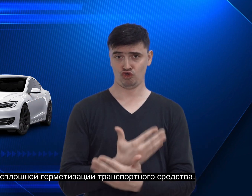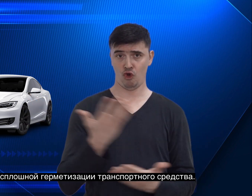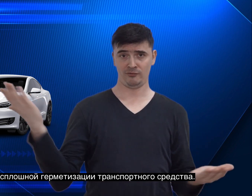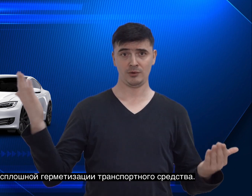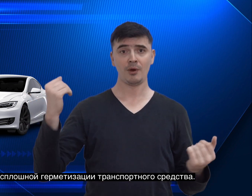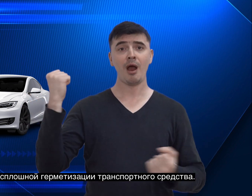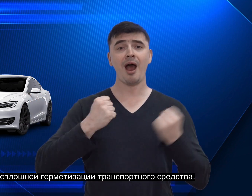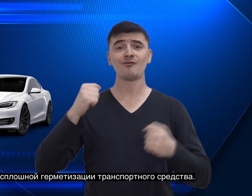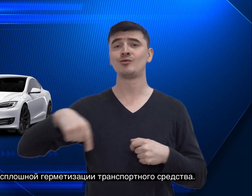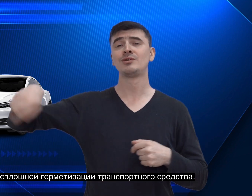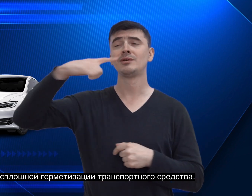Добавила